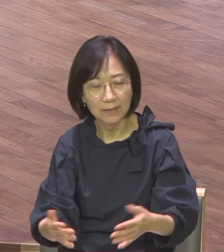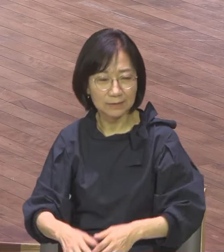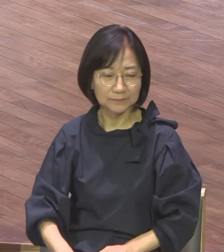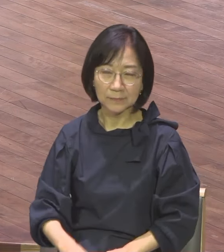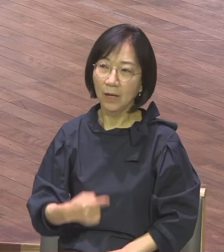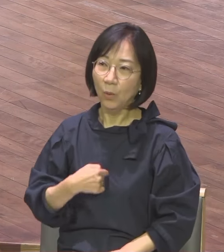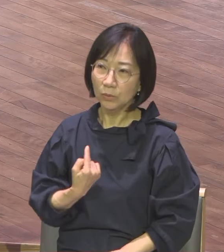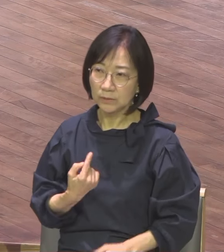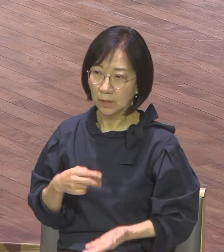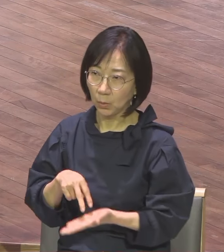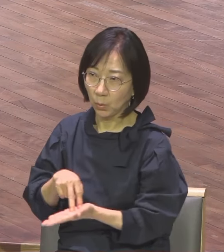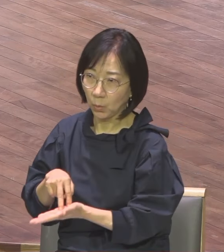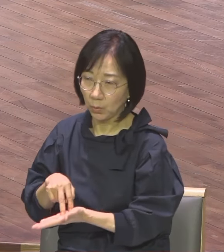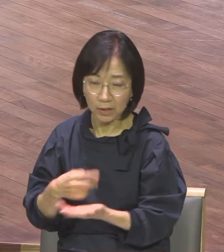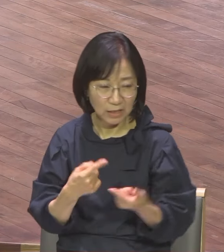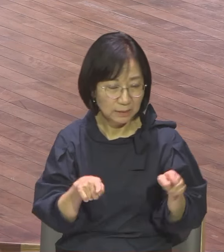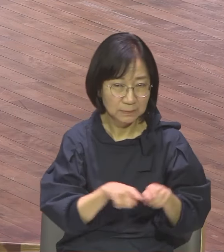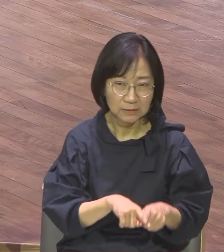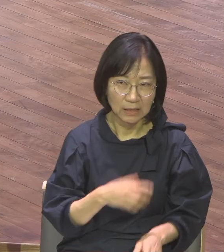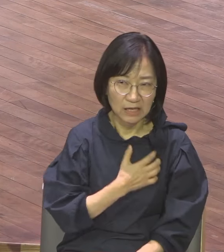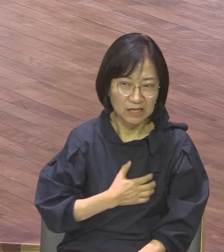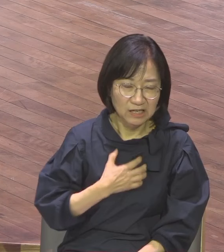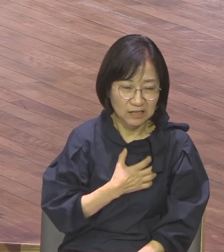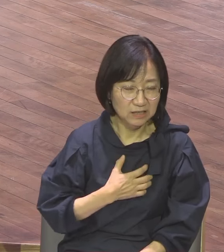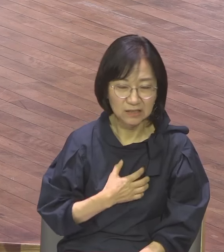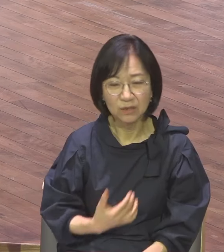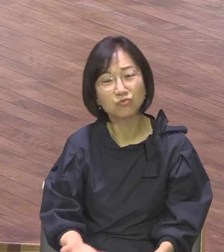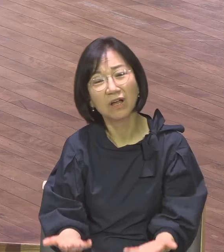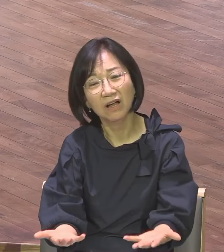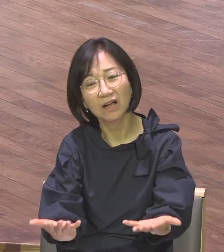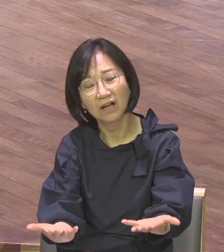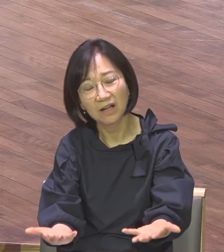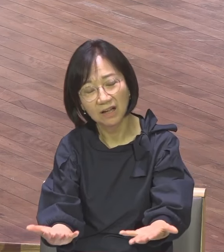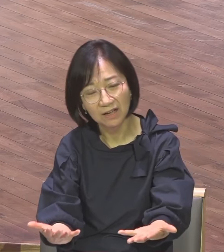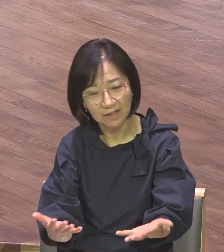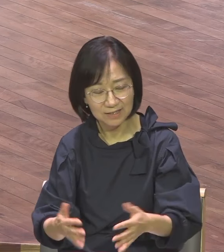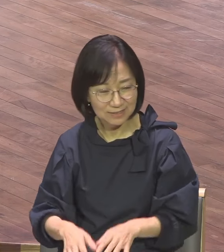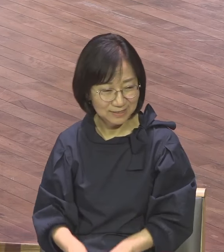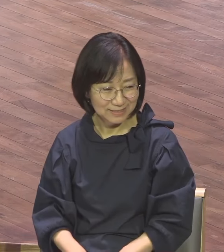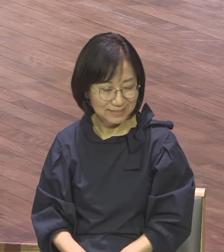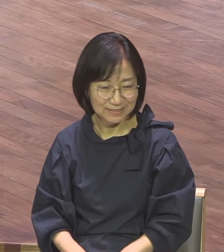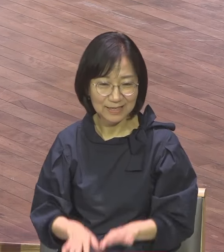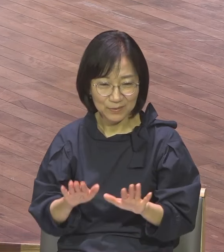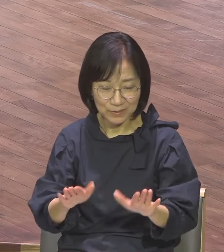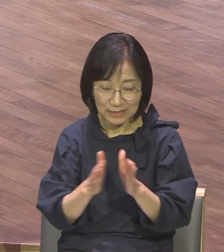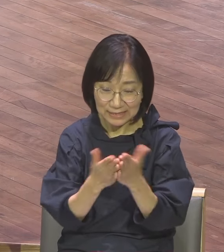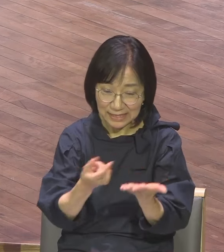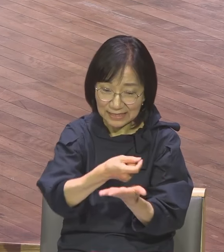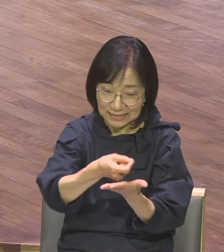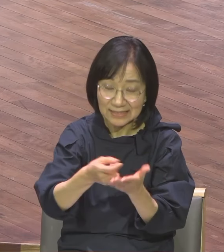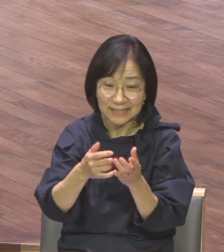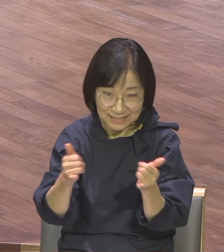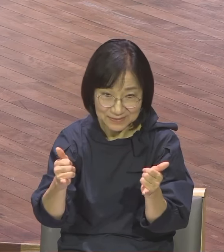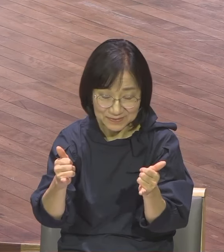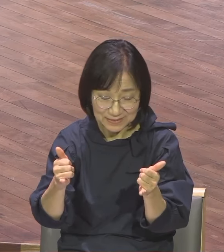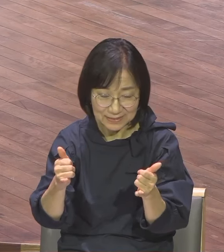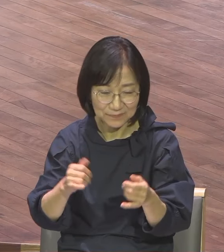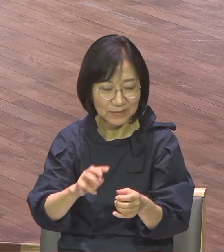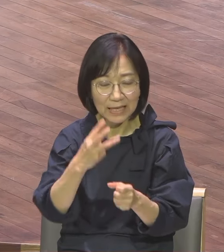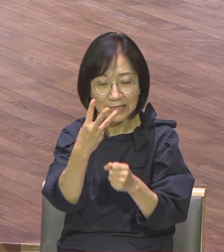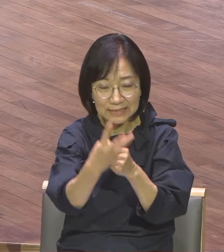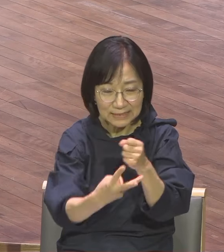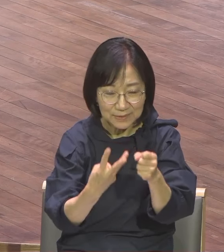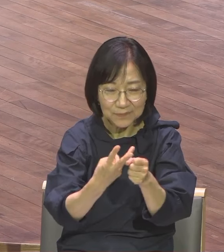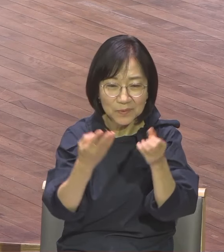혼자 있으면 외롭고 함께 있으면 괴롭고 어떻게 하란 말이냐? 이 저자는요, 3년 동안